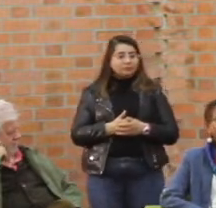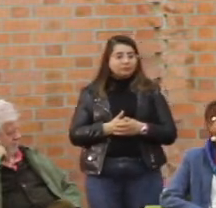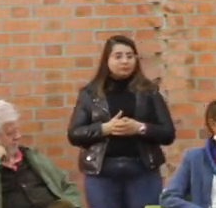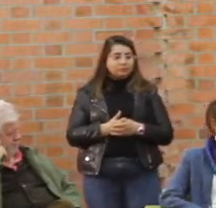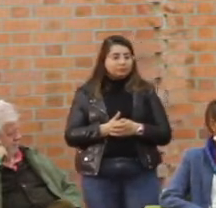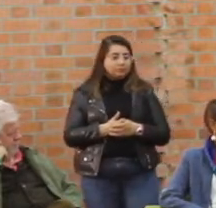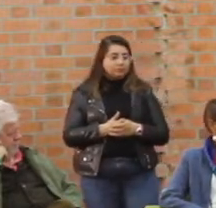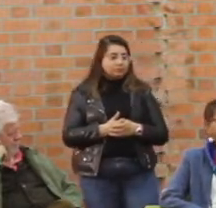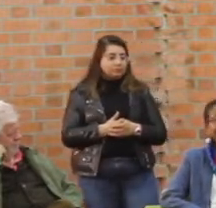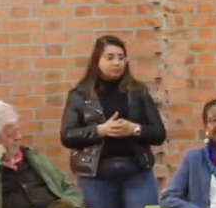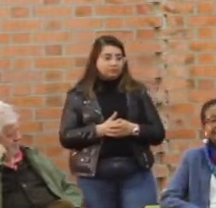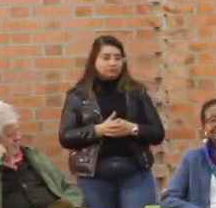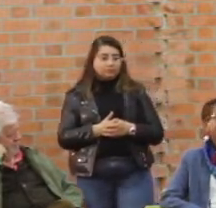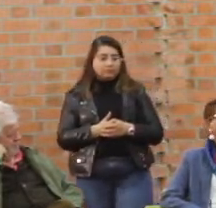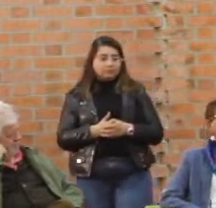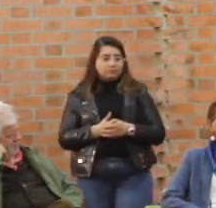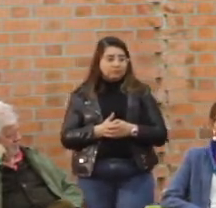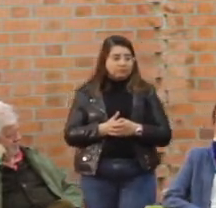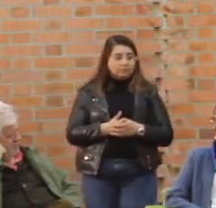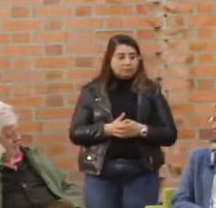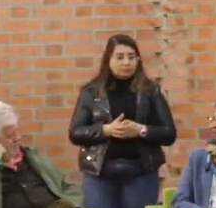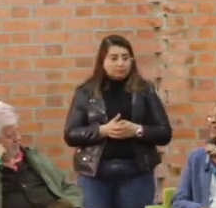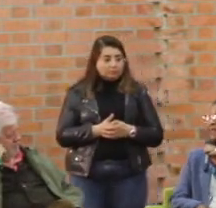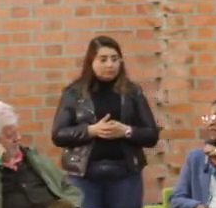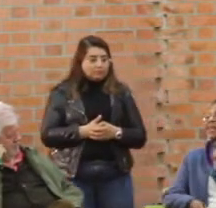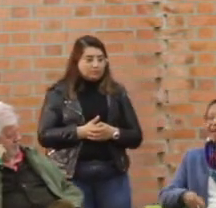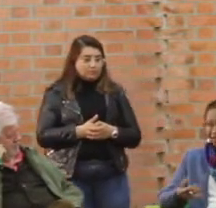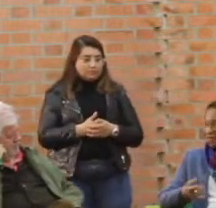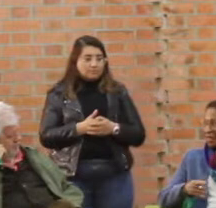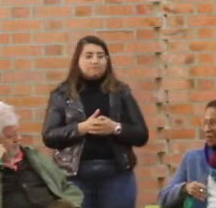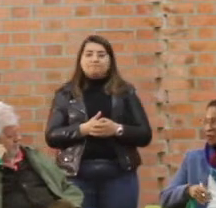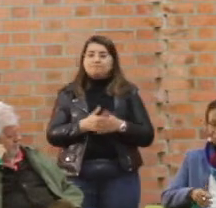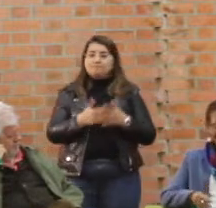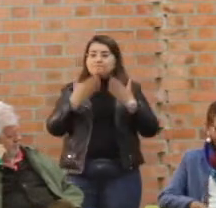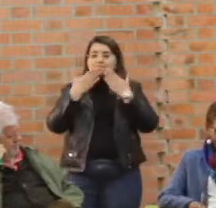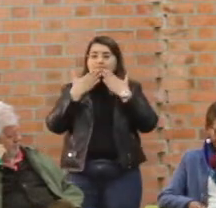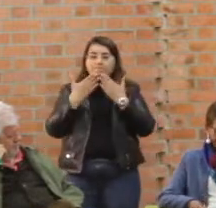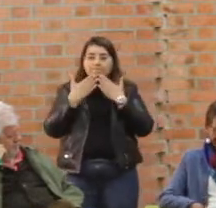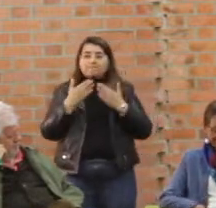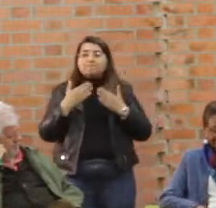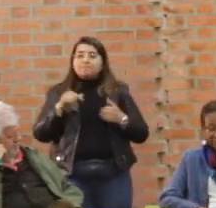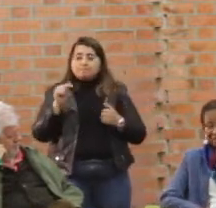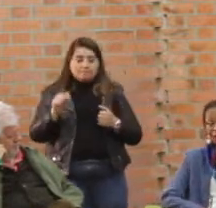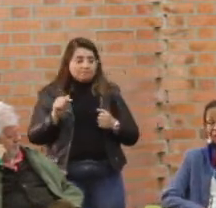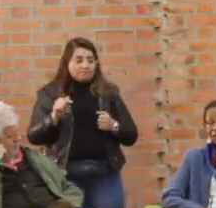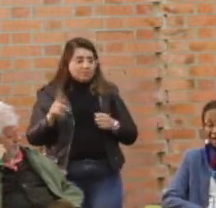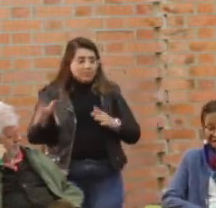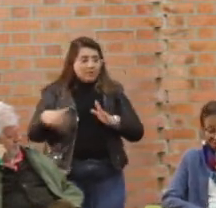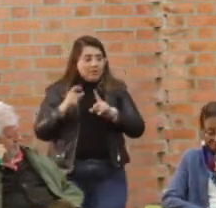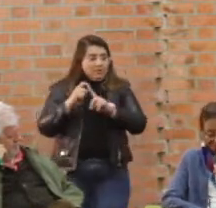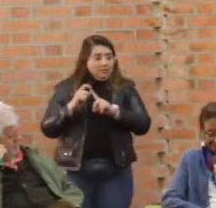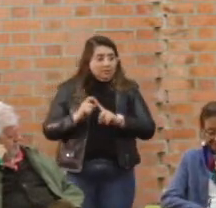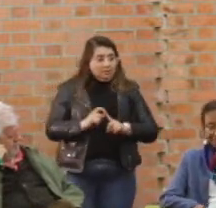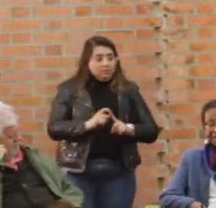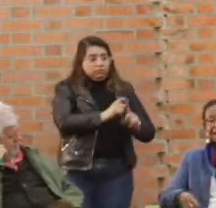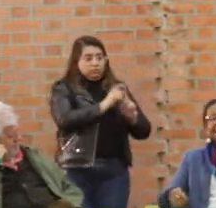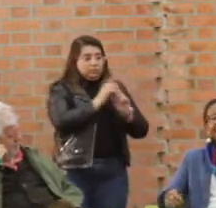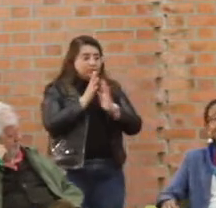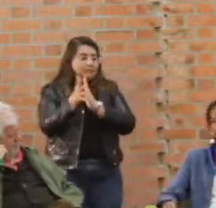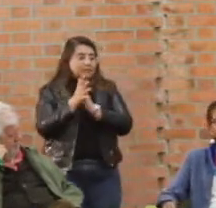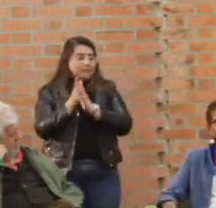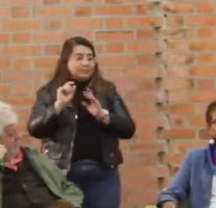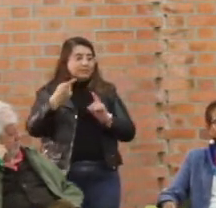bueno Muchas gracias acá una y a ti también Rodrigo por las palabras por las primeras respuestas